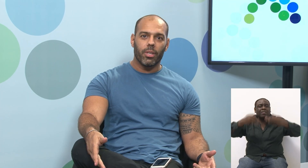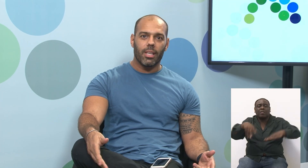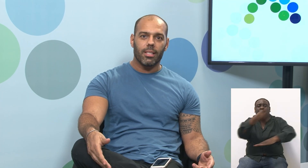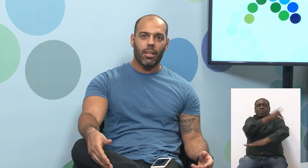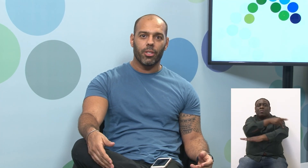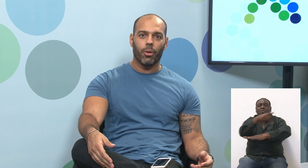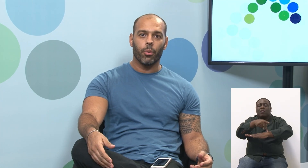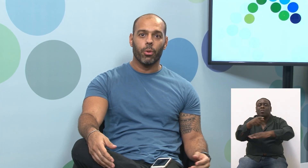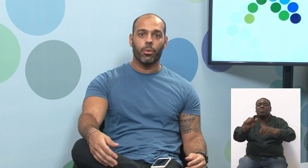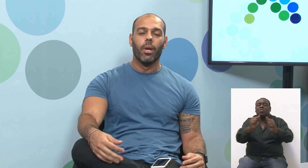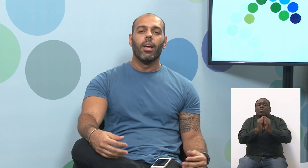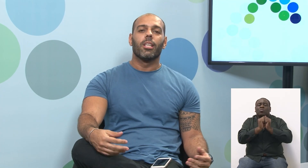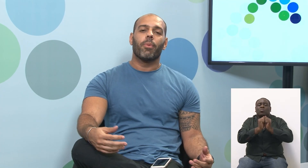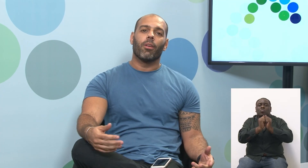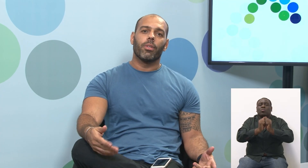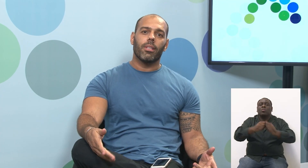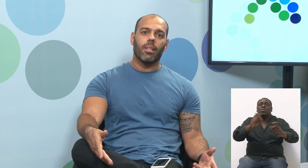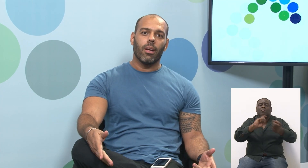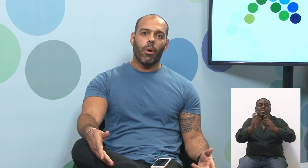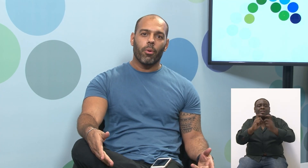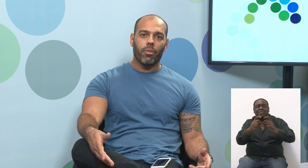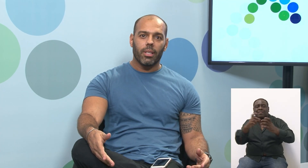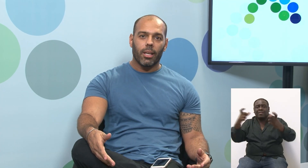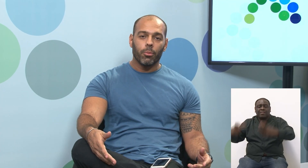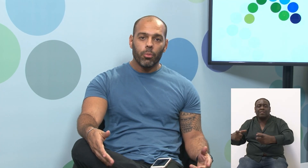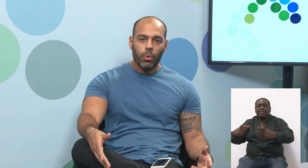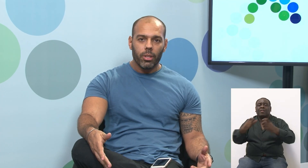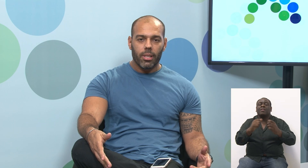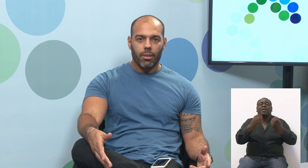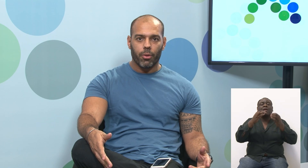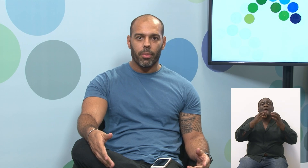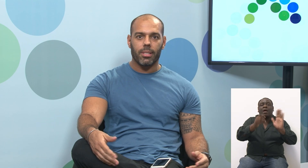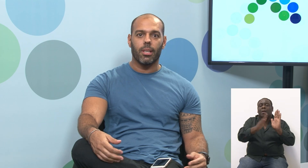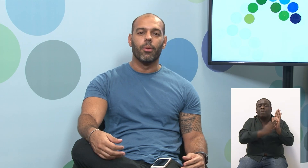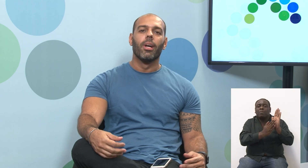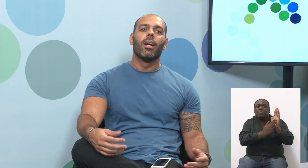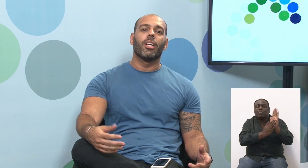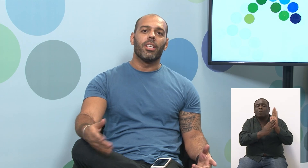professores da sala de recurso. Espero que vocês tenham aproveitado muito essa formação